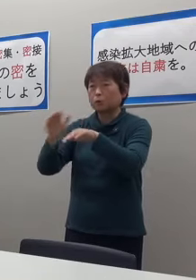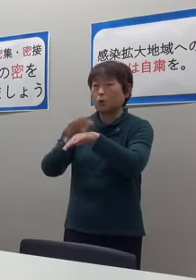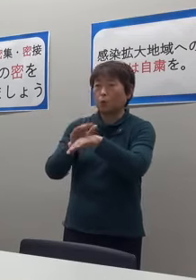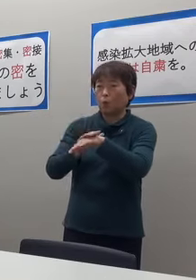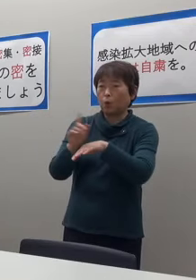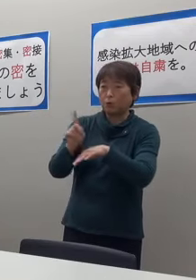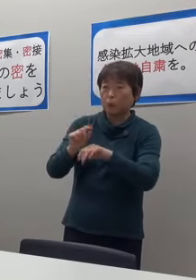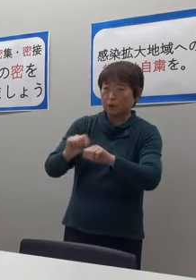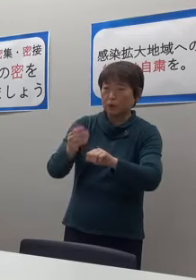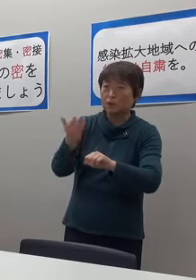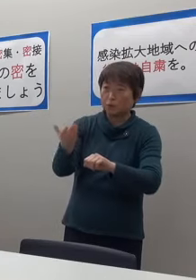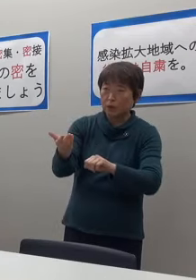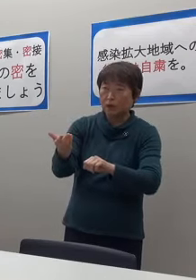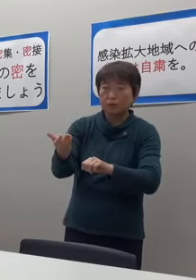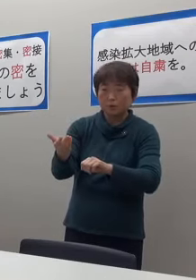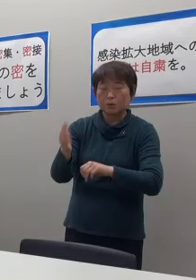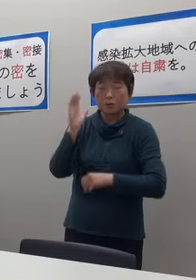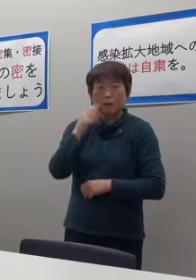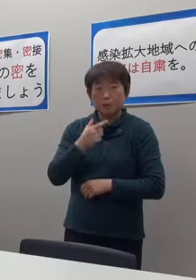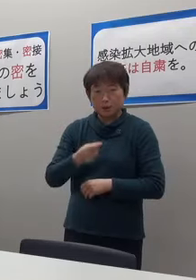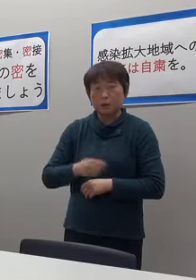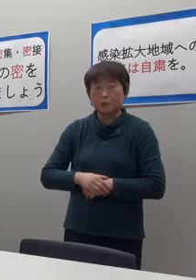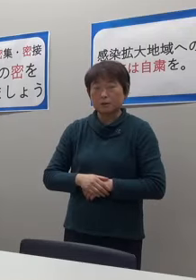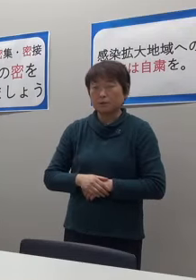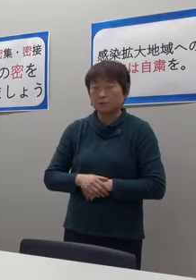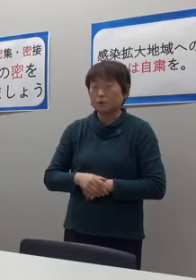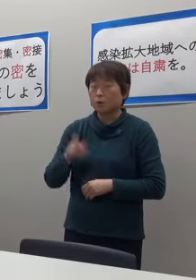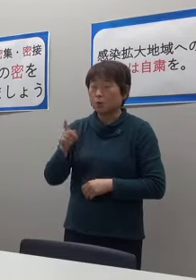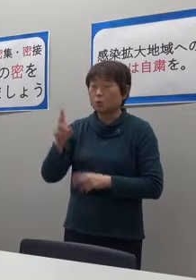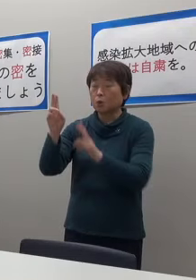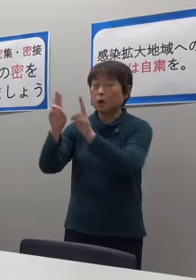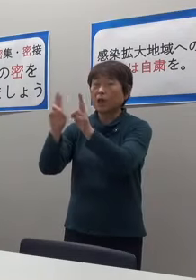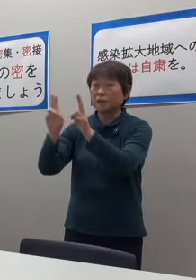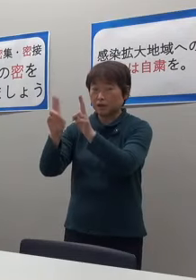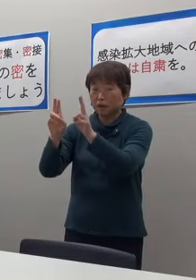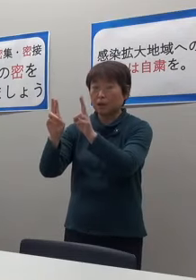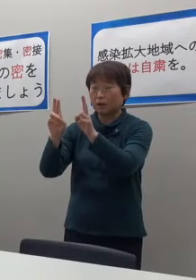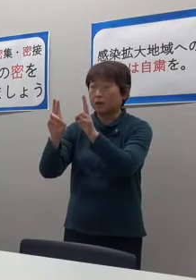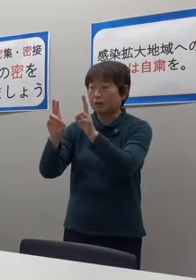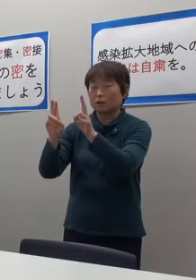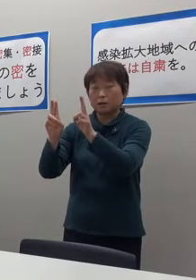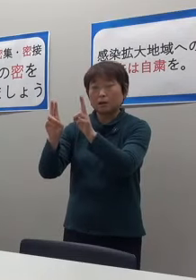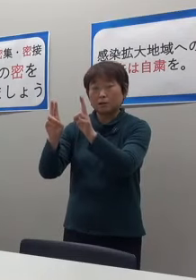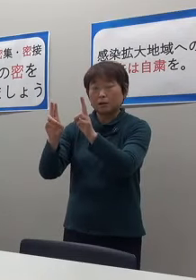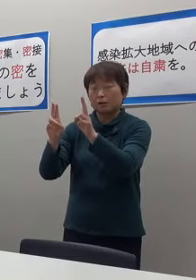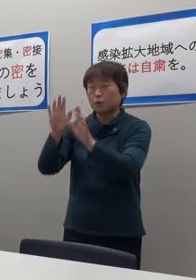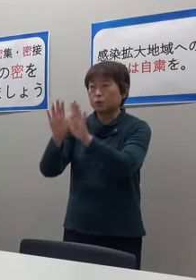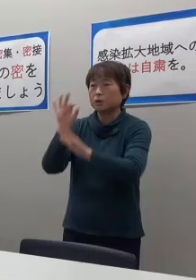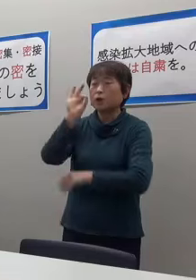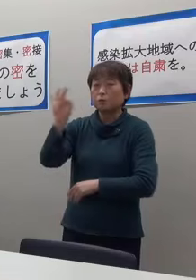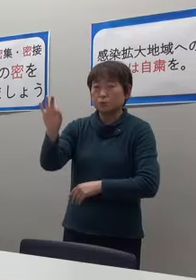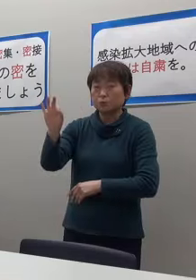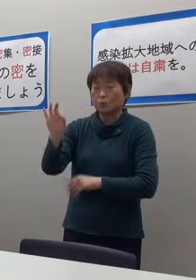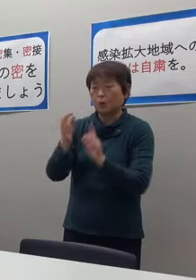業の感染の様子を見てると、濃厚接触者じゃない人から感染者が出てるってことでは、例